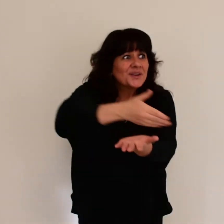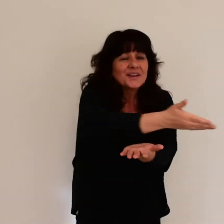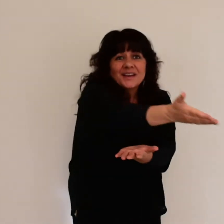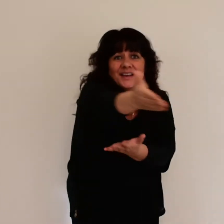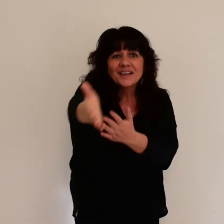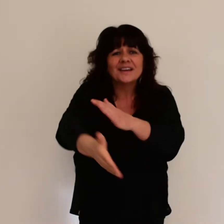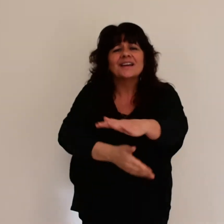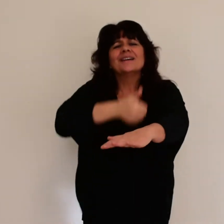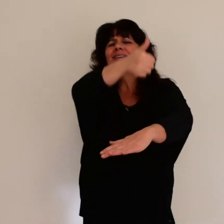d'Israël.